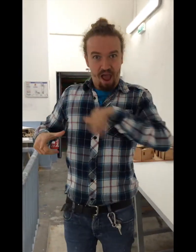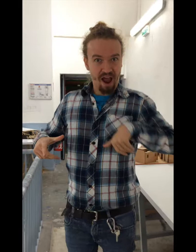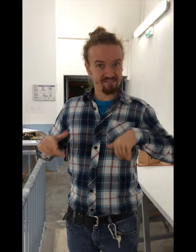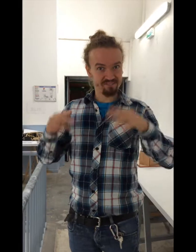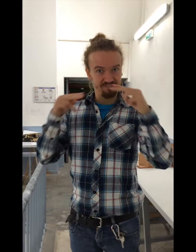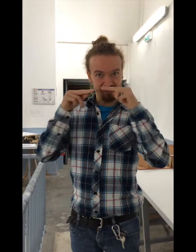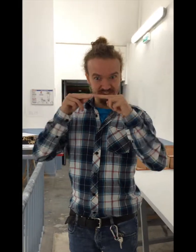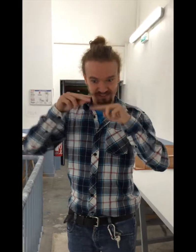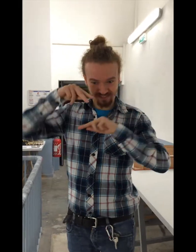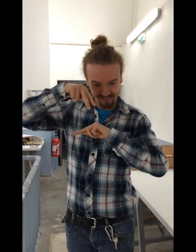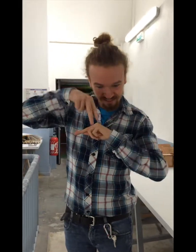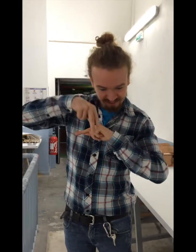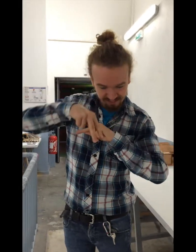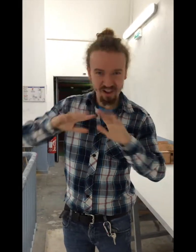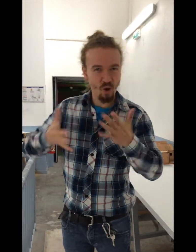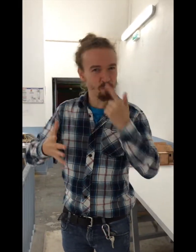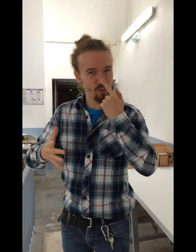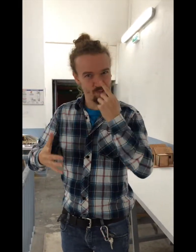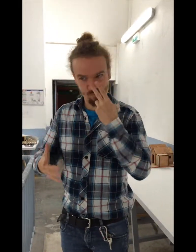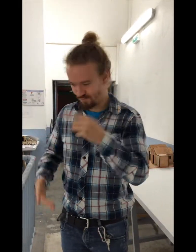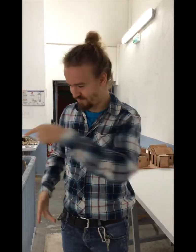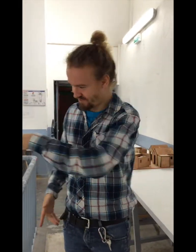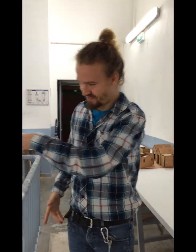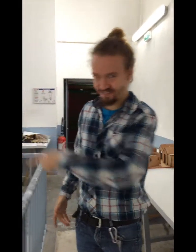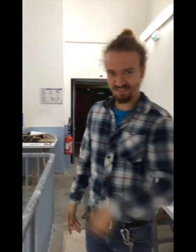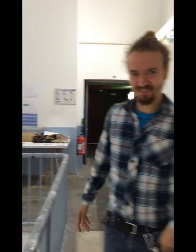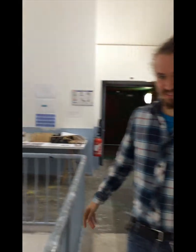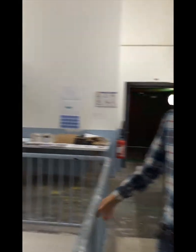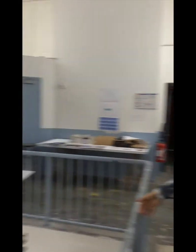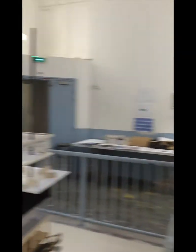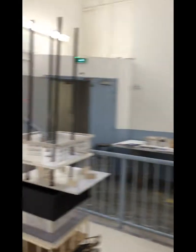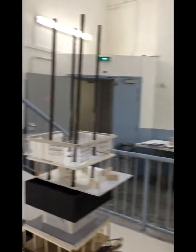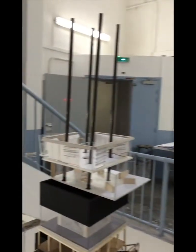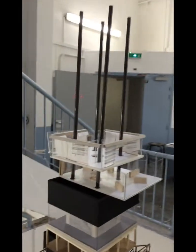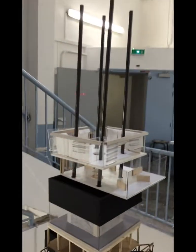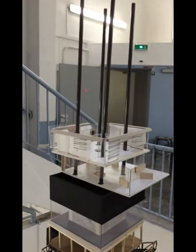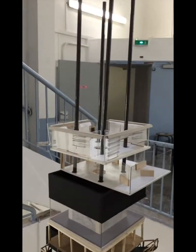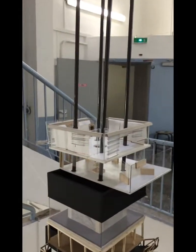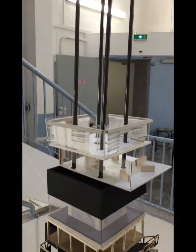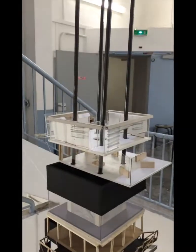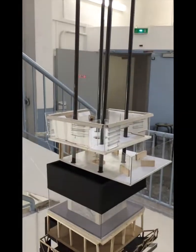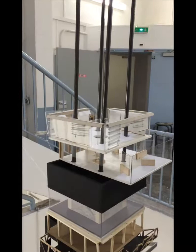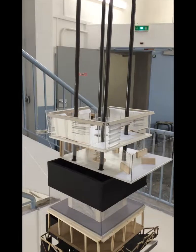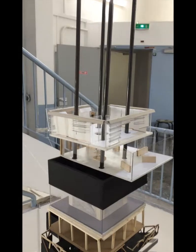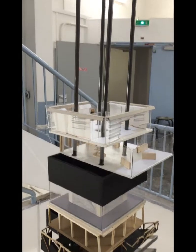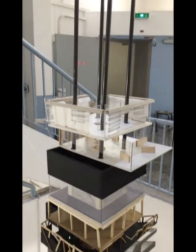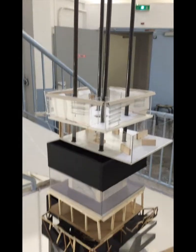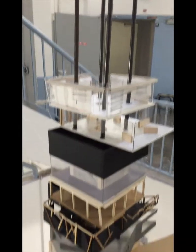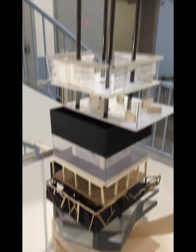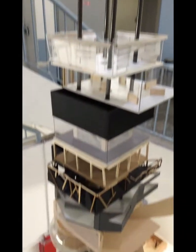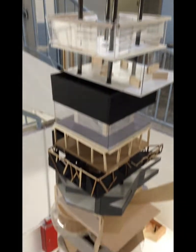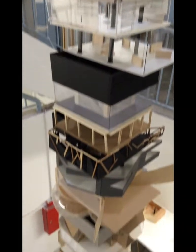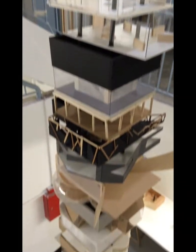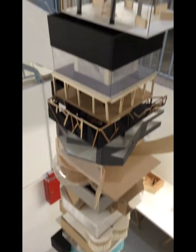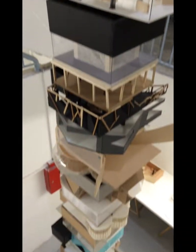cette perspective. Donc je suis au dernier étage et regardez un petit peu où est-ce qu'il est par rapport aux autres